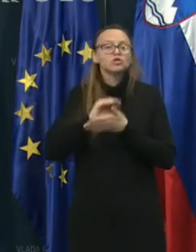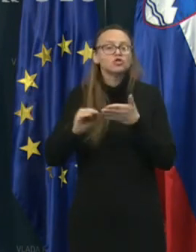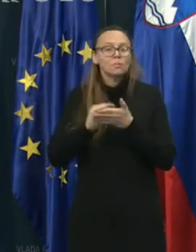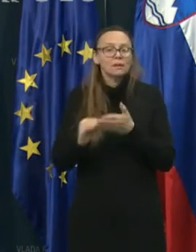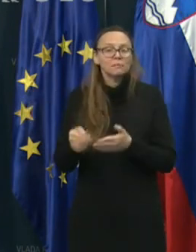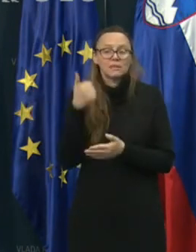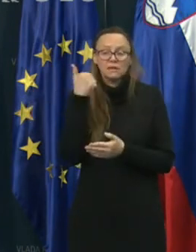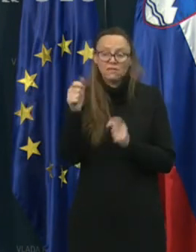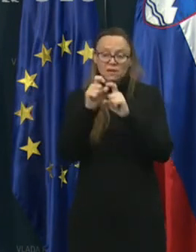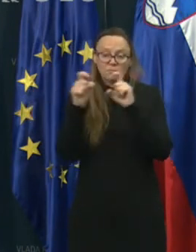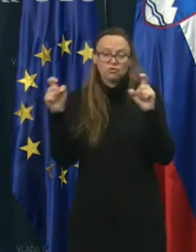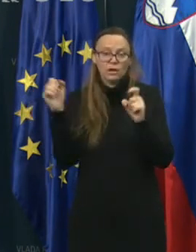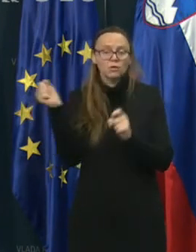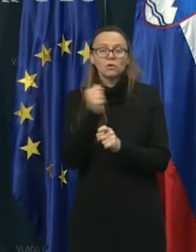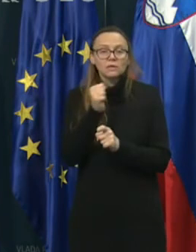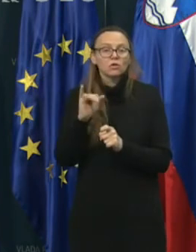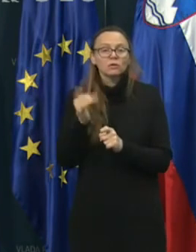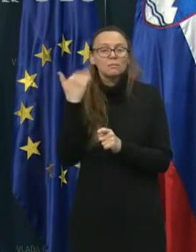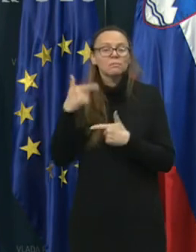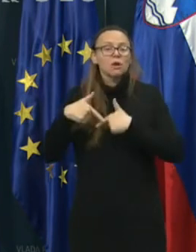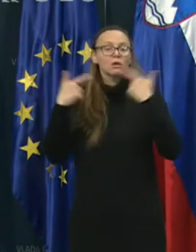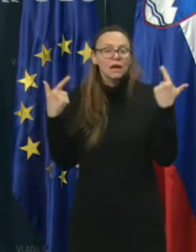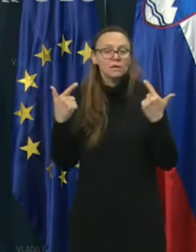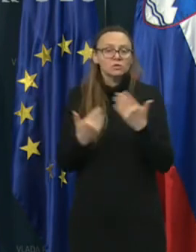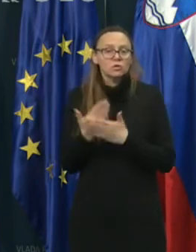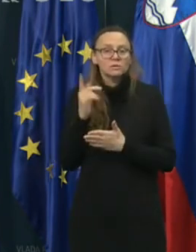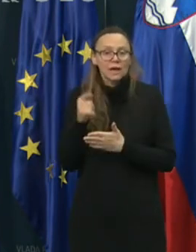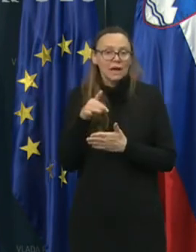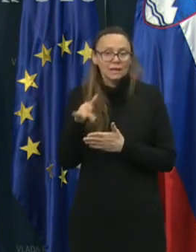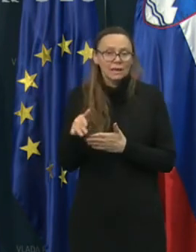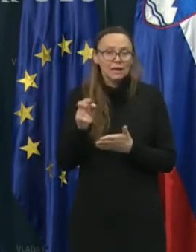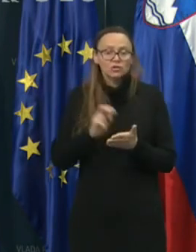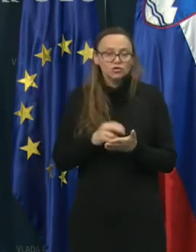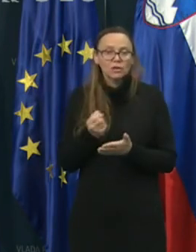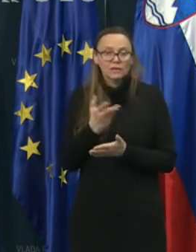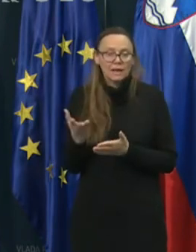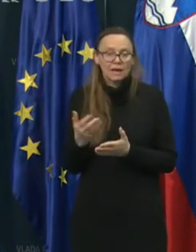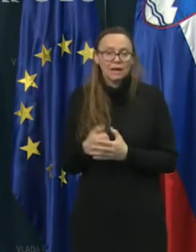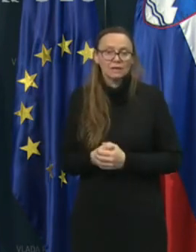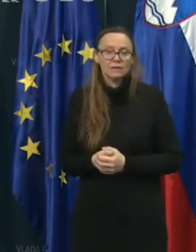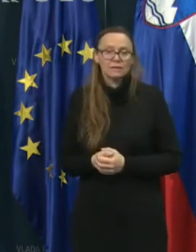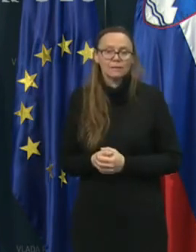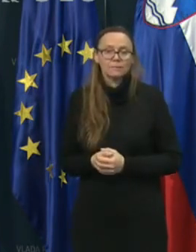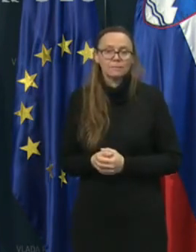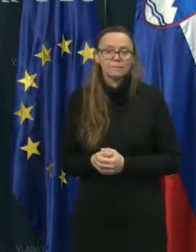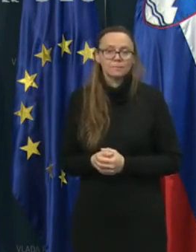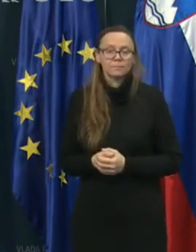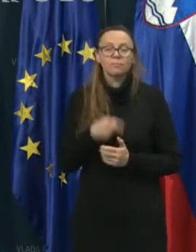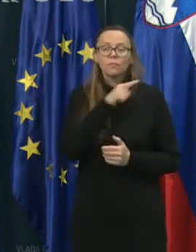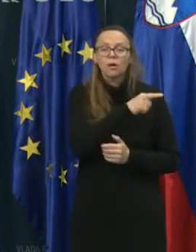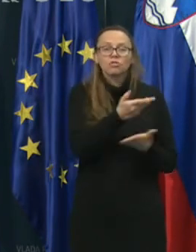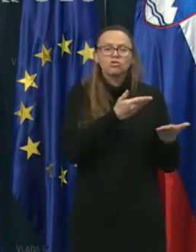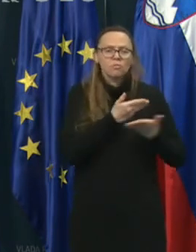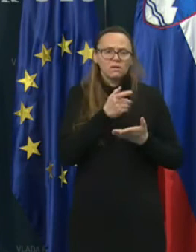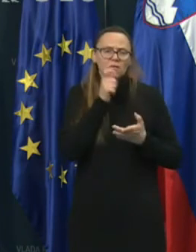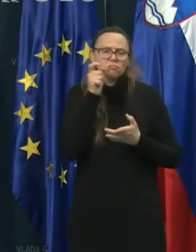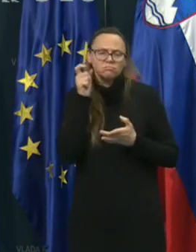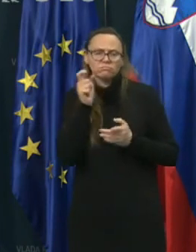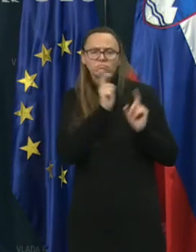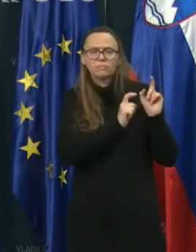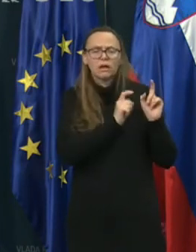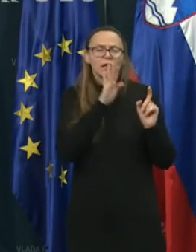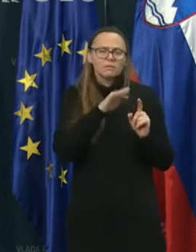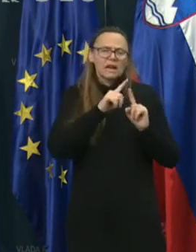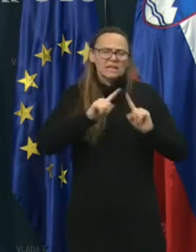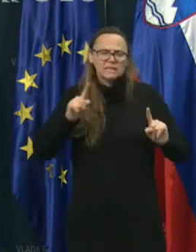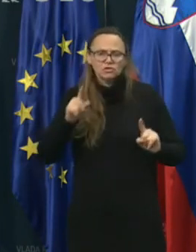v enem členu, zato da bi bilo jasno, zakaj gre. In še nekaj. Jaz dobivam komentarje na razne